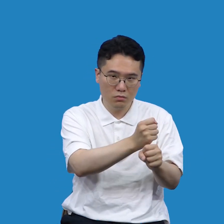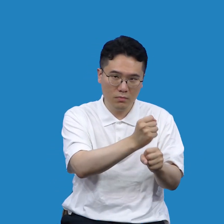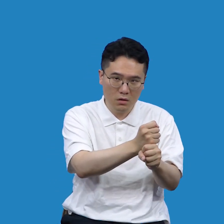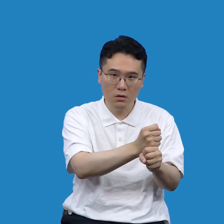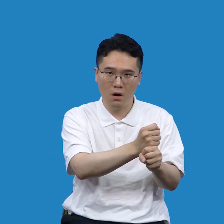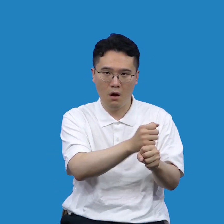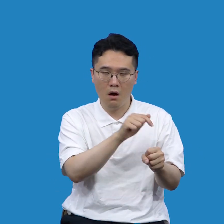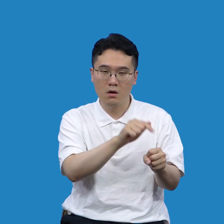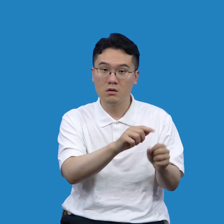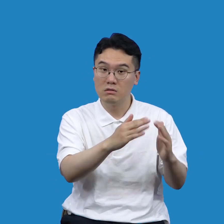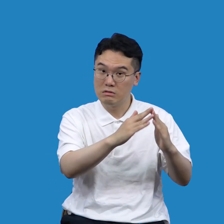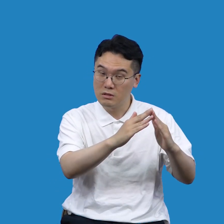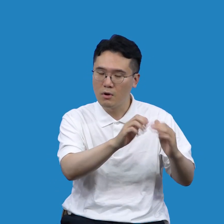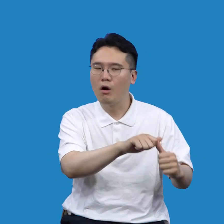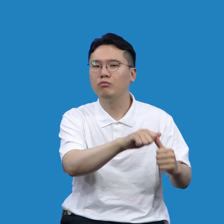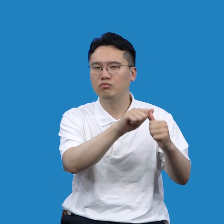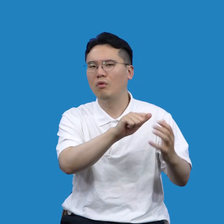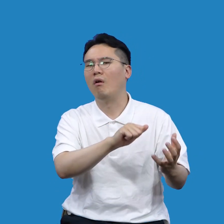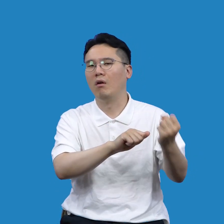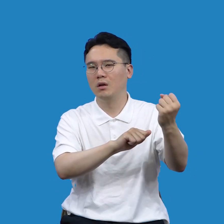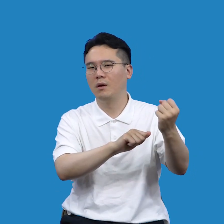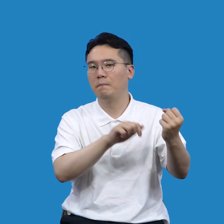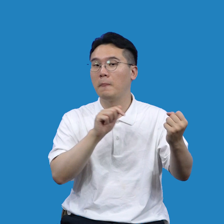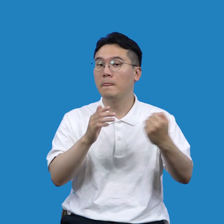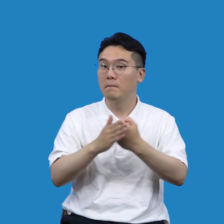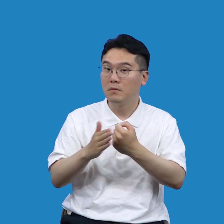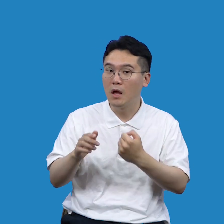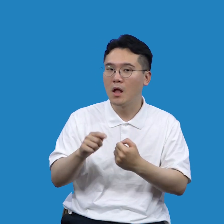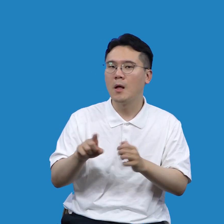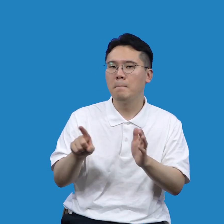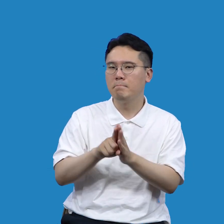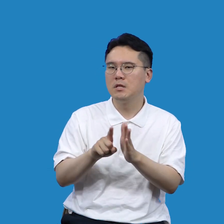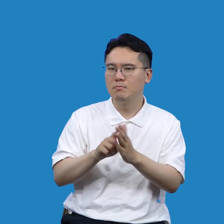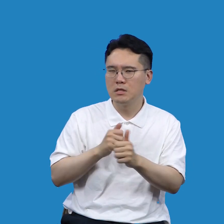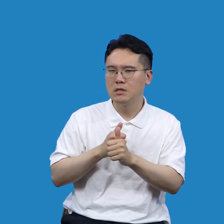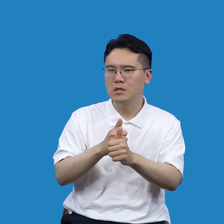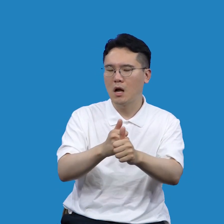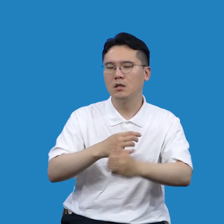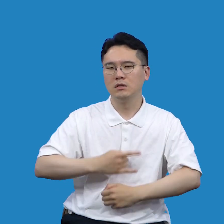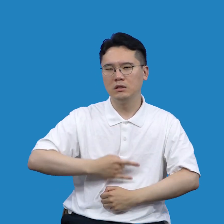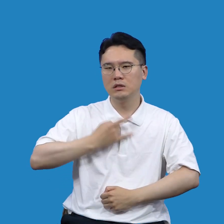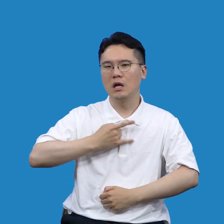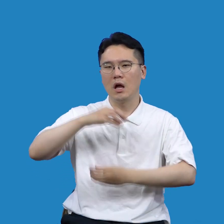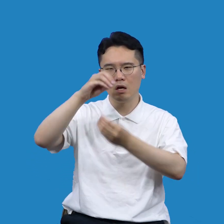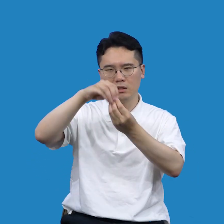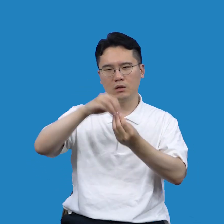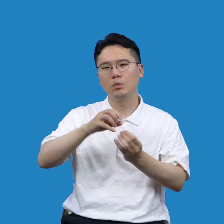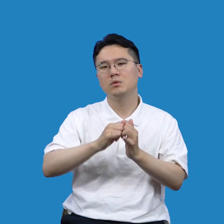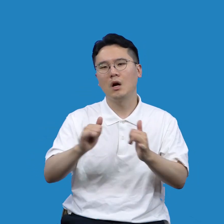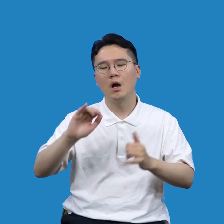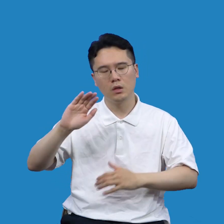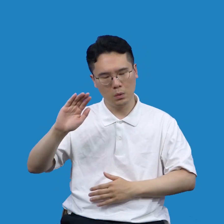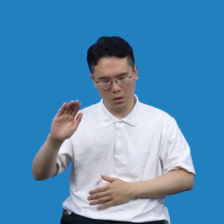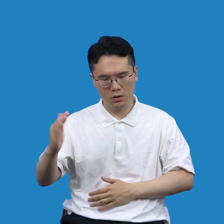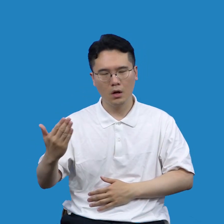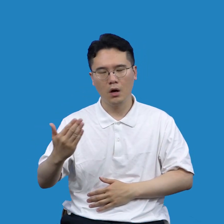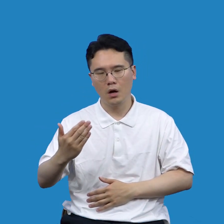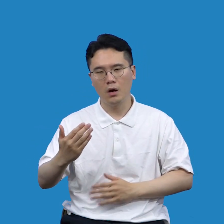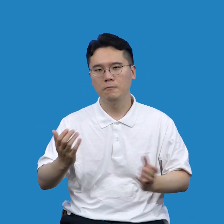말미암아 세상을 정죄하고 믿음을 따르는 의의 상속자가 되었느니라. 아멘.